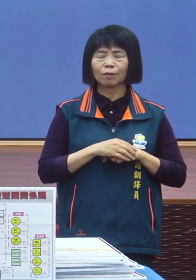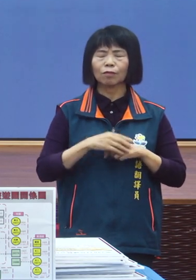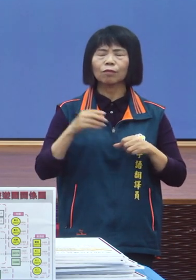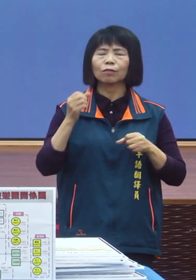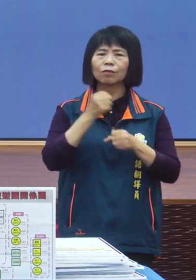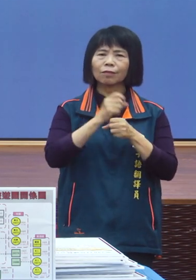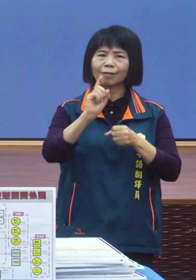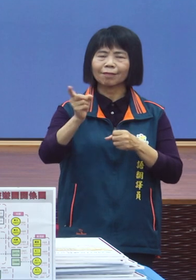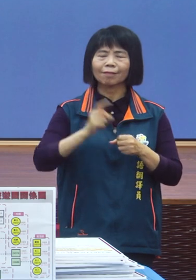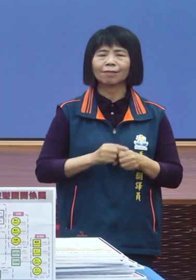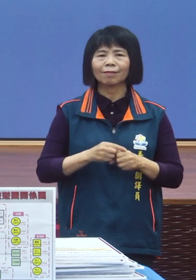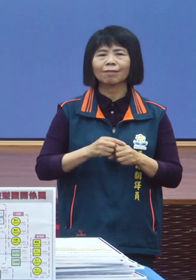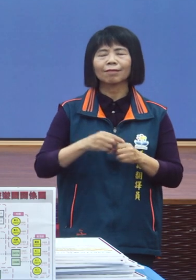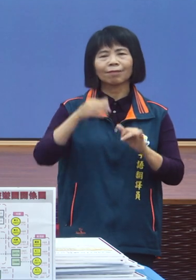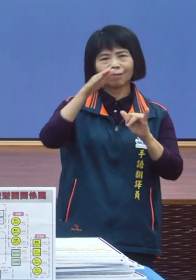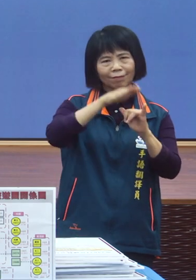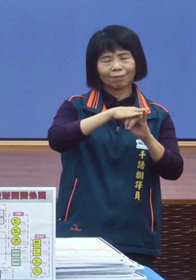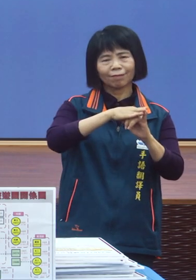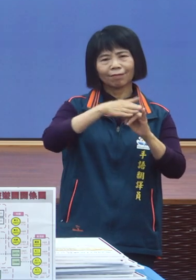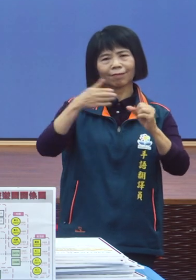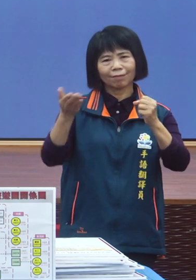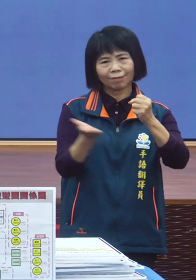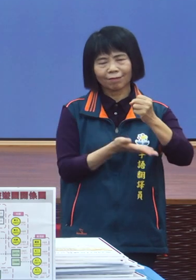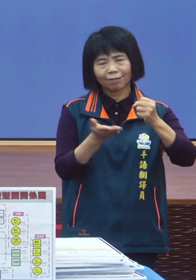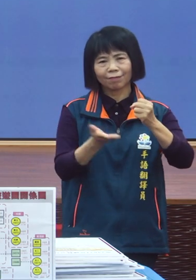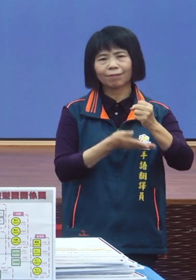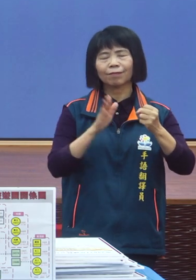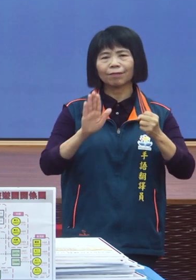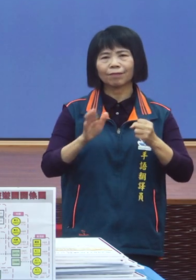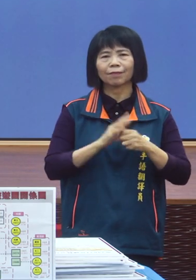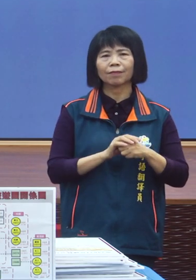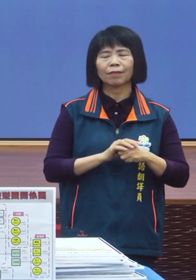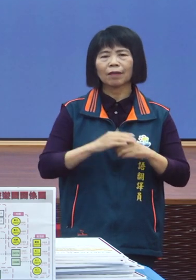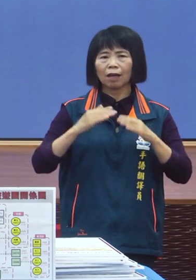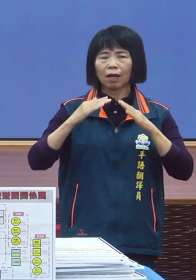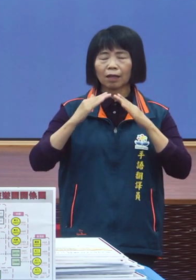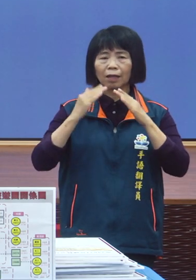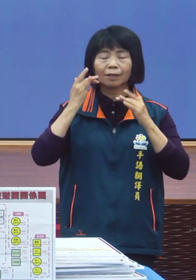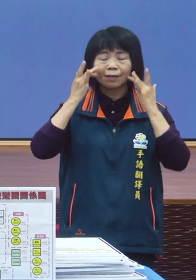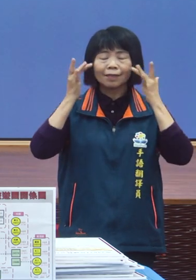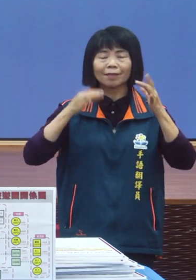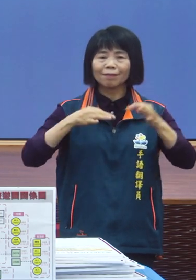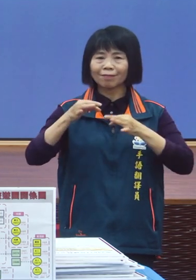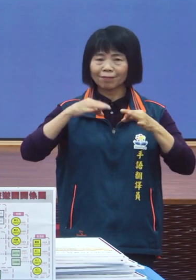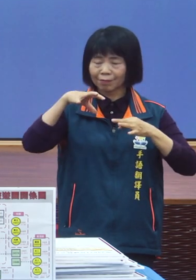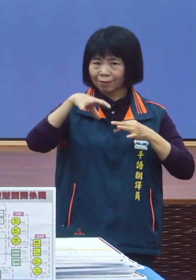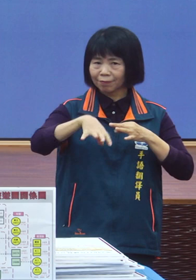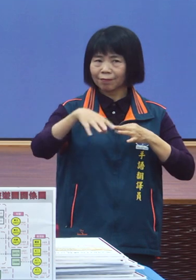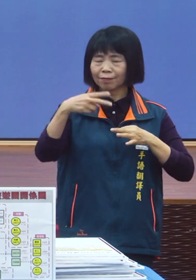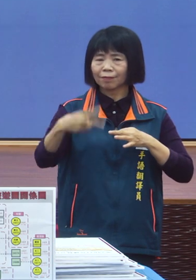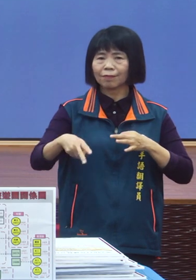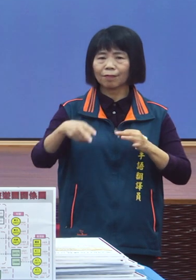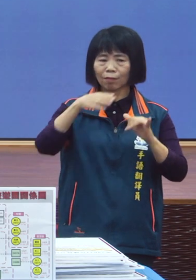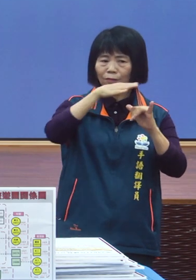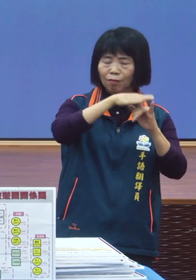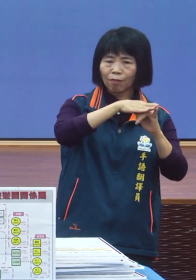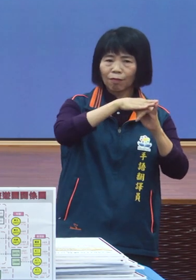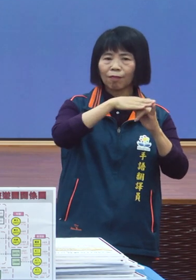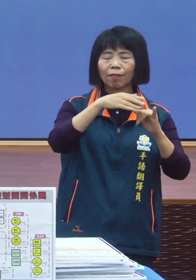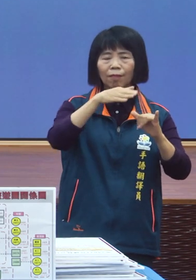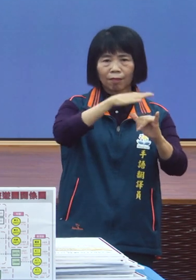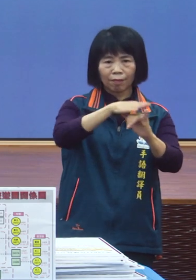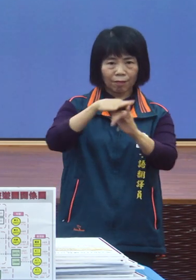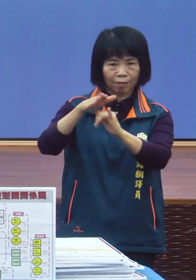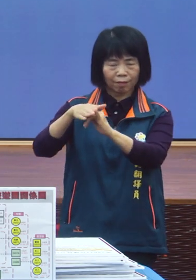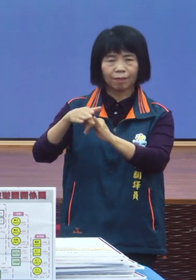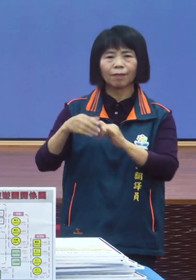哈，那所以去过了市场，去过了公墓，那4月3号。那现在去过这些地